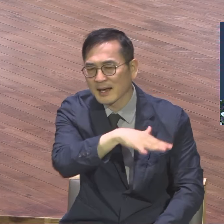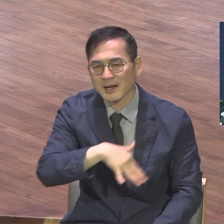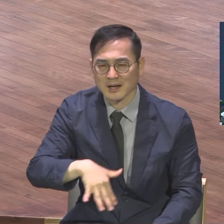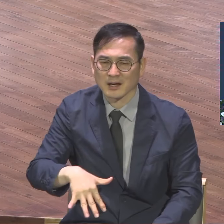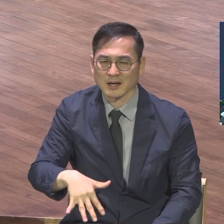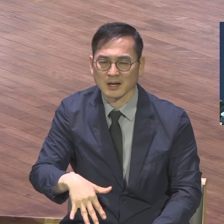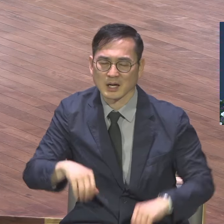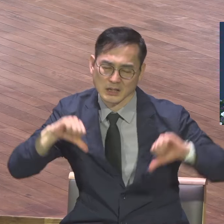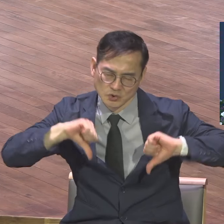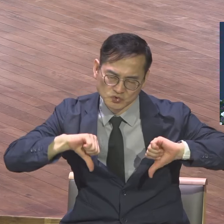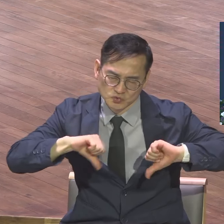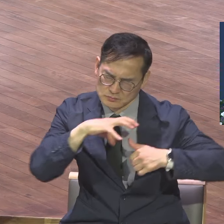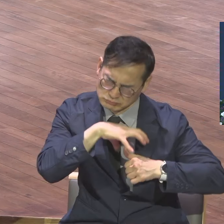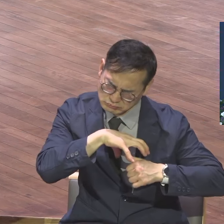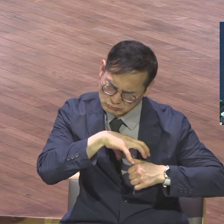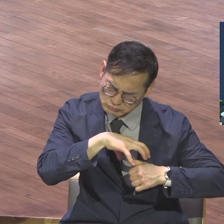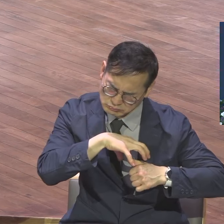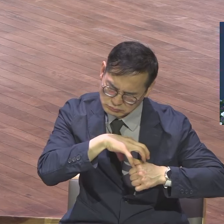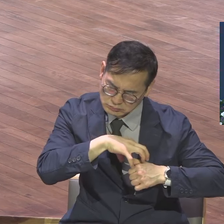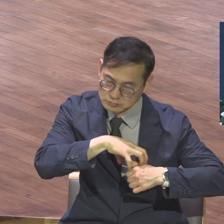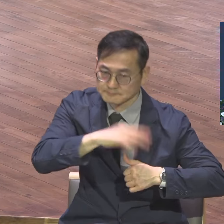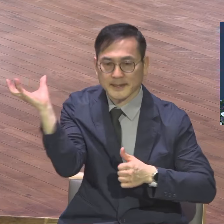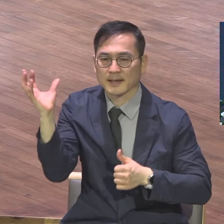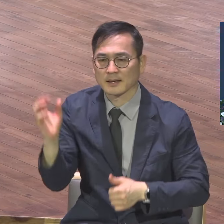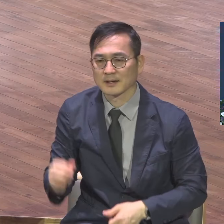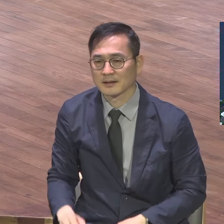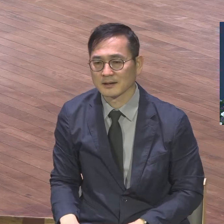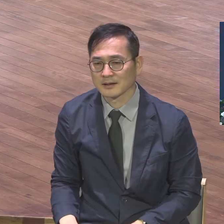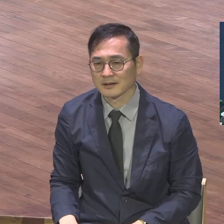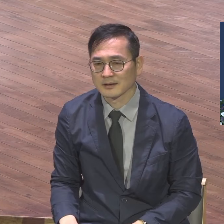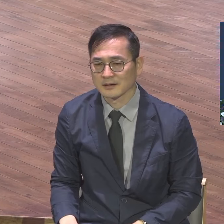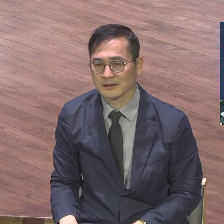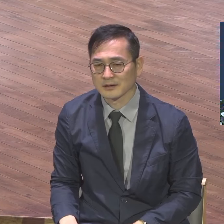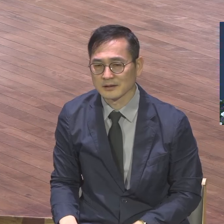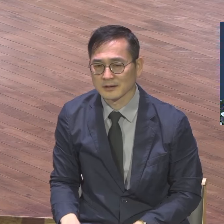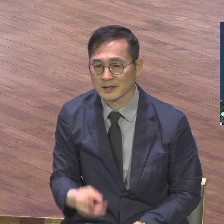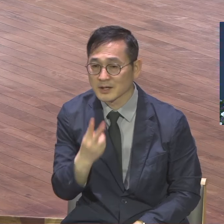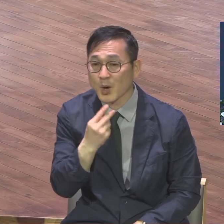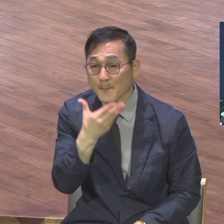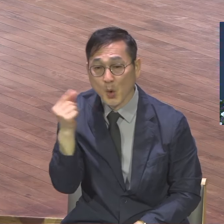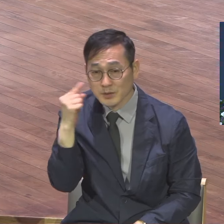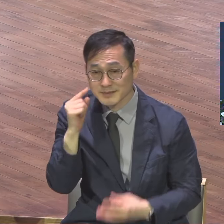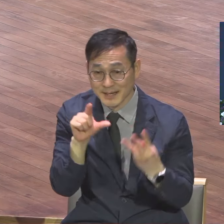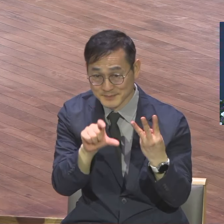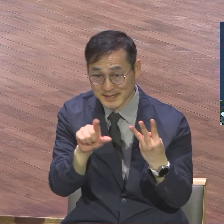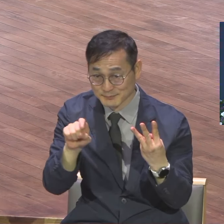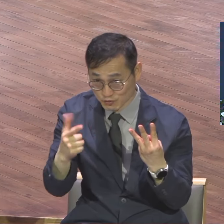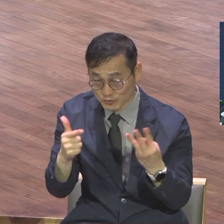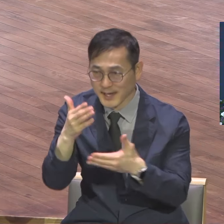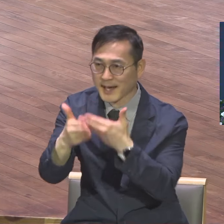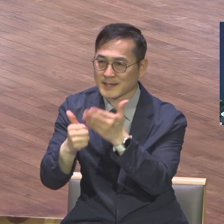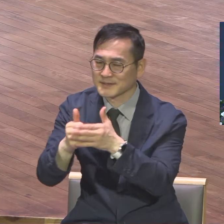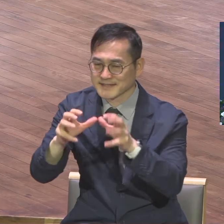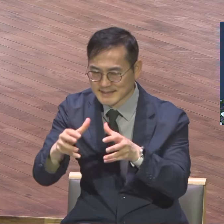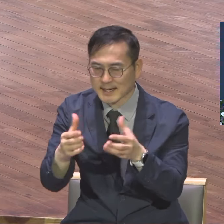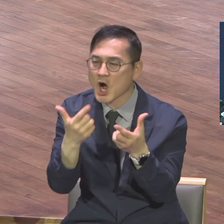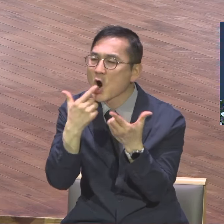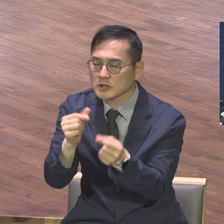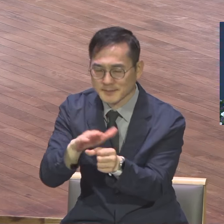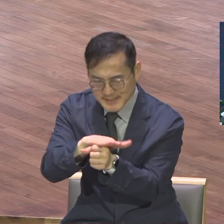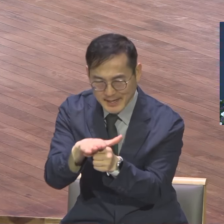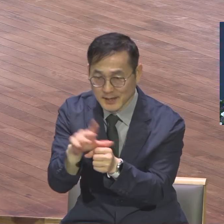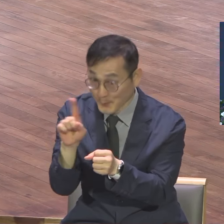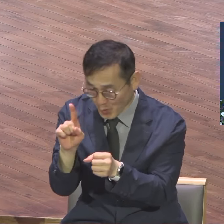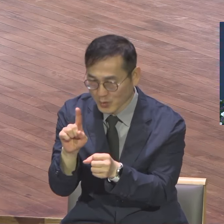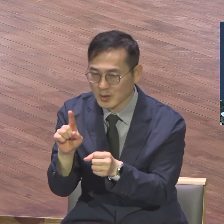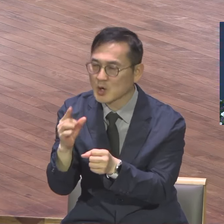여기서 싹 다 해방됩니다. 요한복음 3장 10절에 하나님이 세상을 이처럼 사랑하사 독생자를